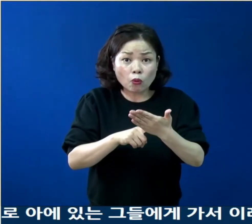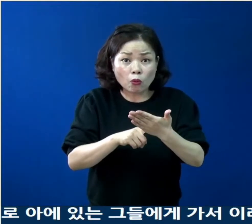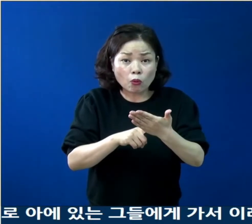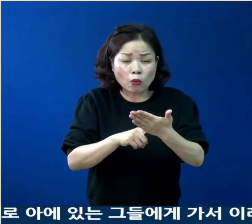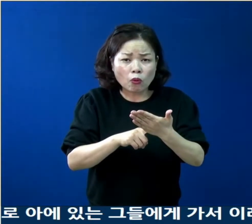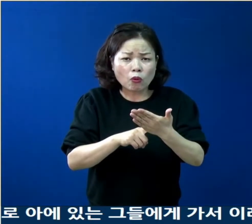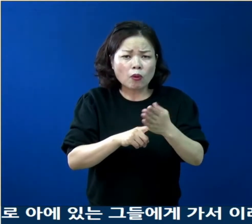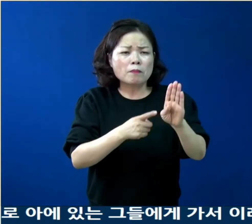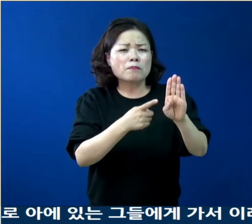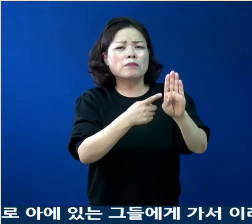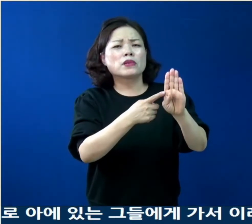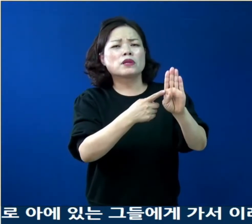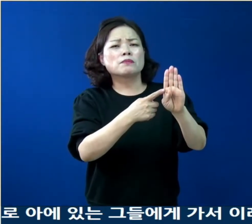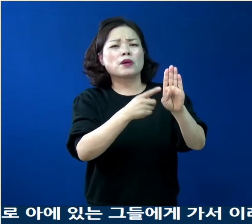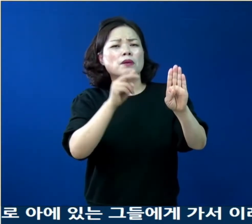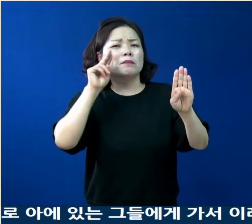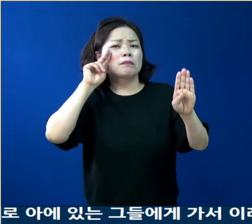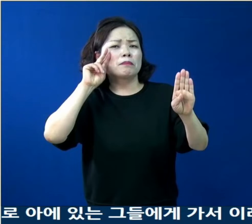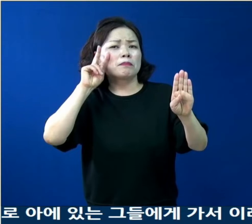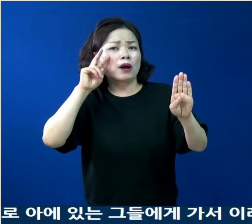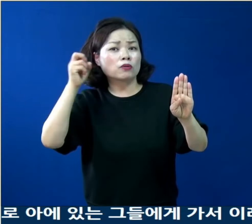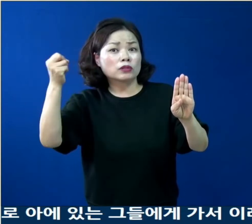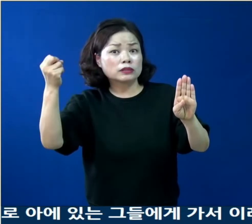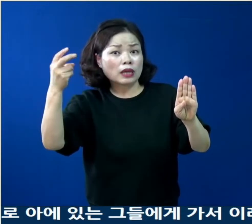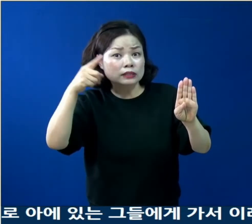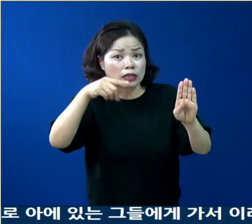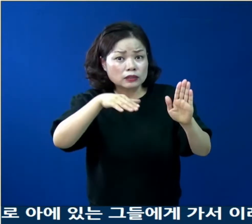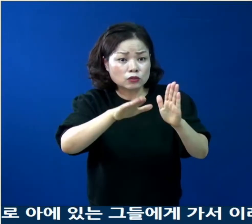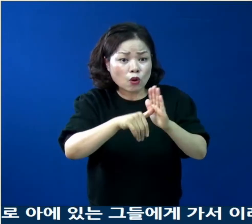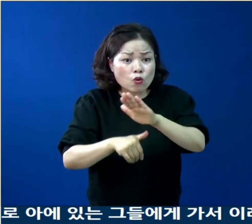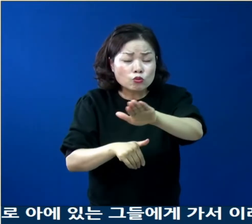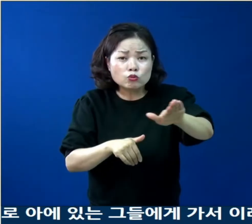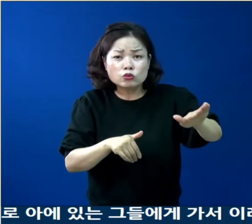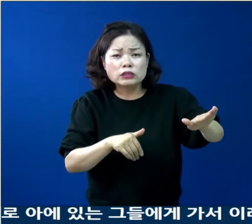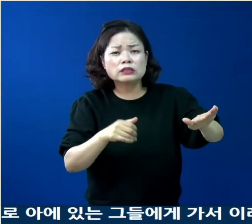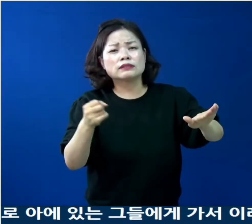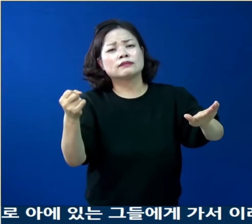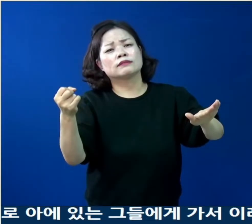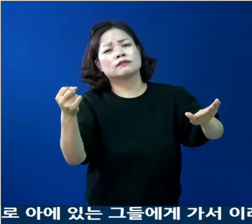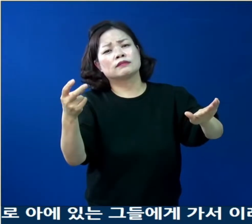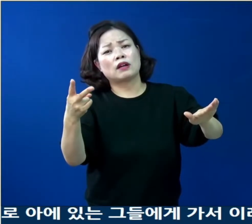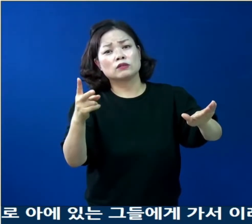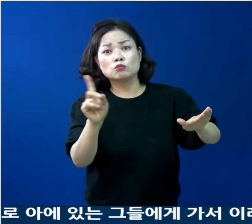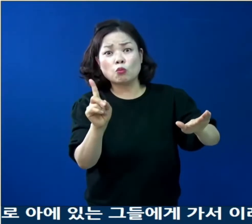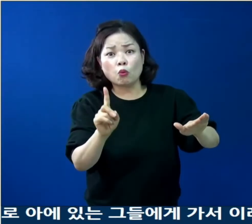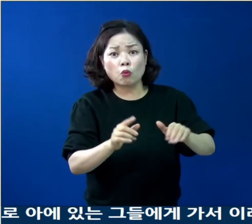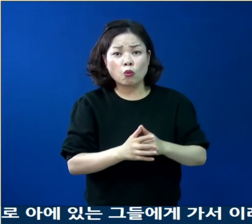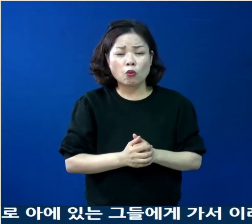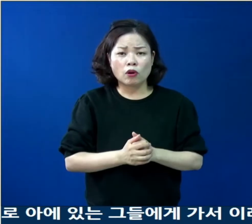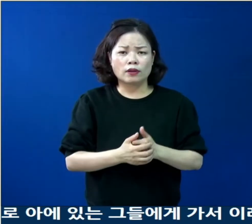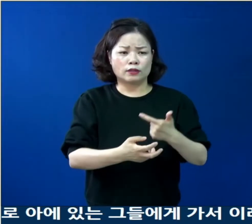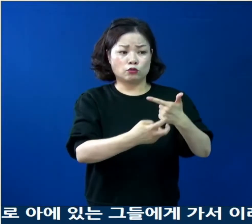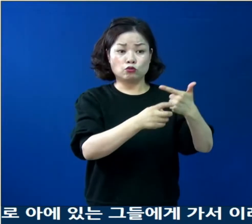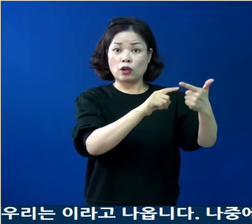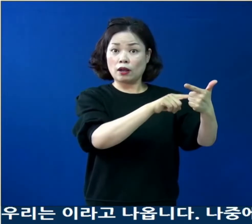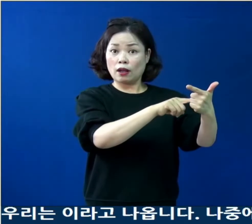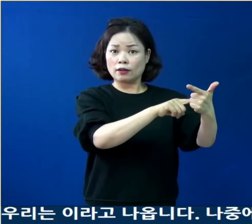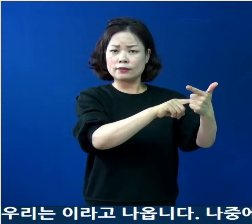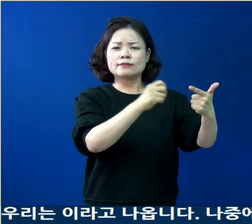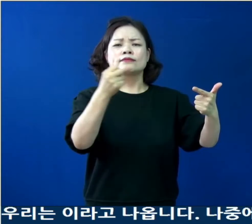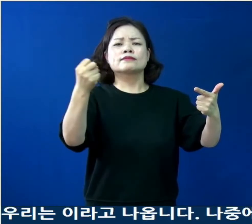또 빌립보에 바울이 다시 갔을 때 그때 우리는이 다시 시작이 돼요. 무슨 뜻? 누가가 그때